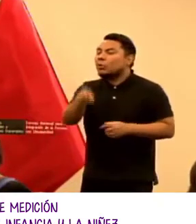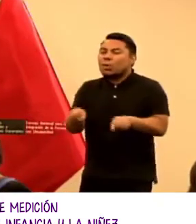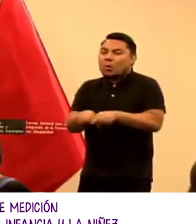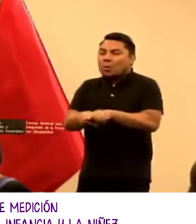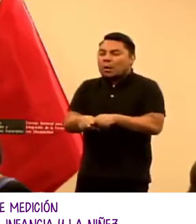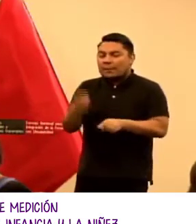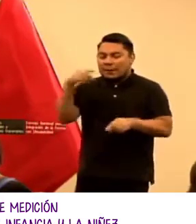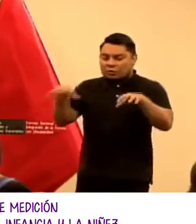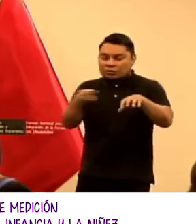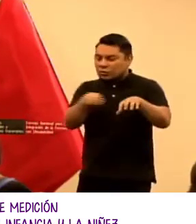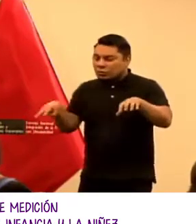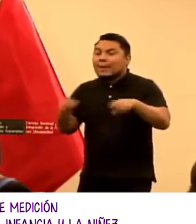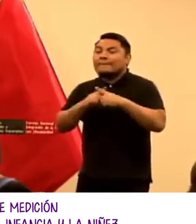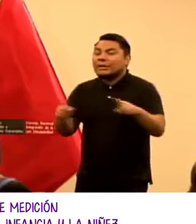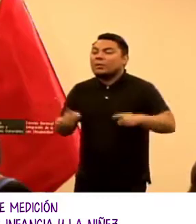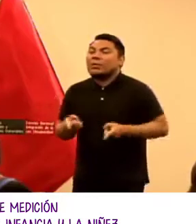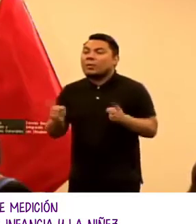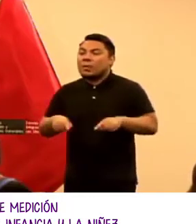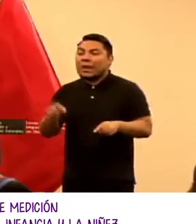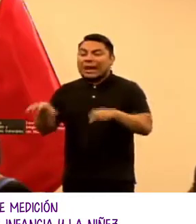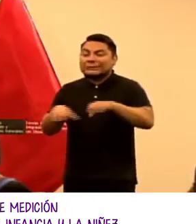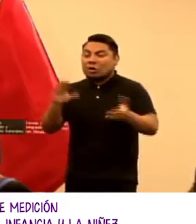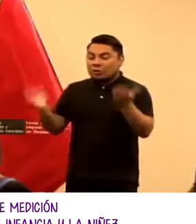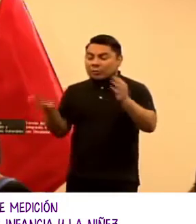misma para los dos módulos, pero el hecho de hacer